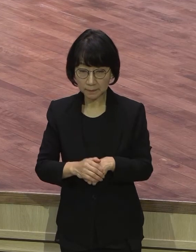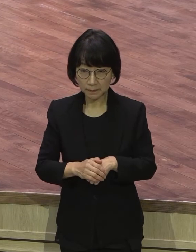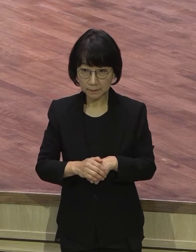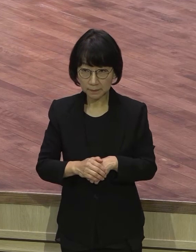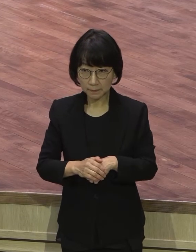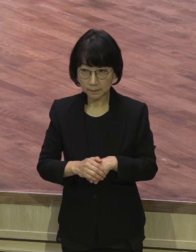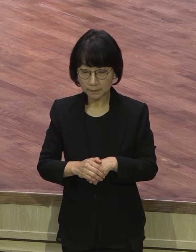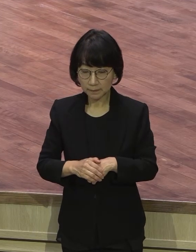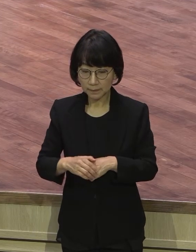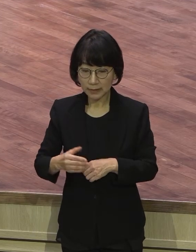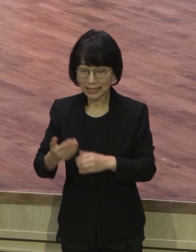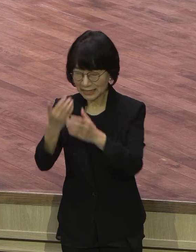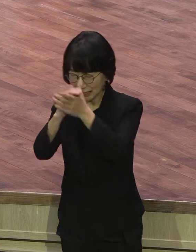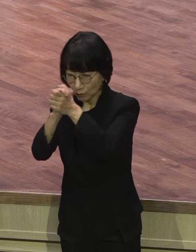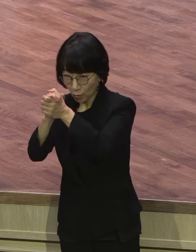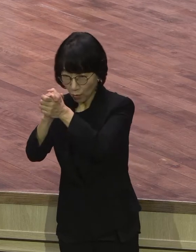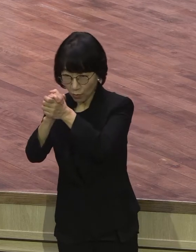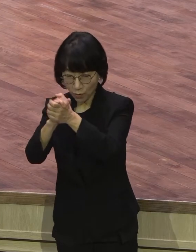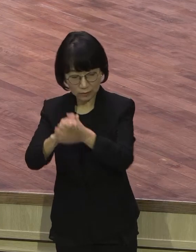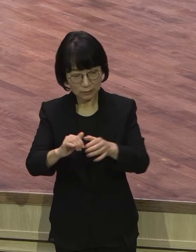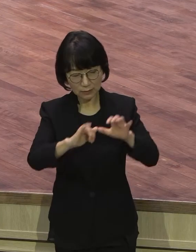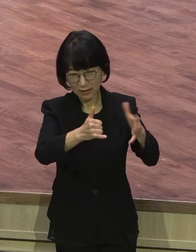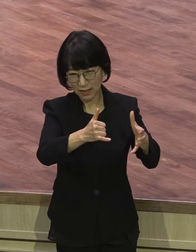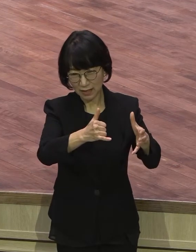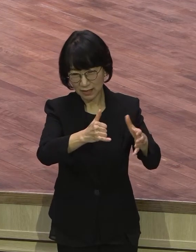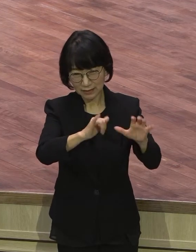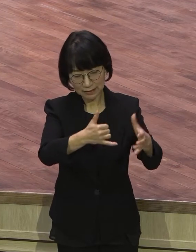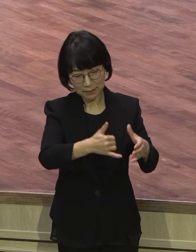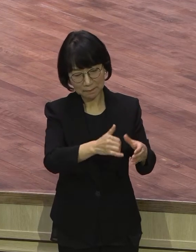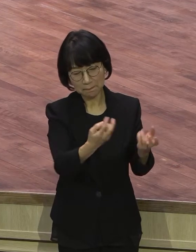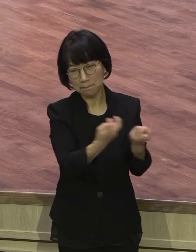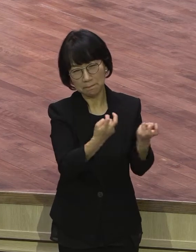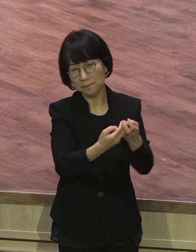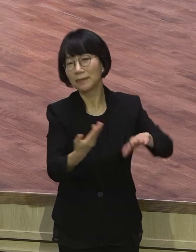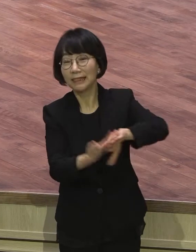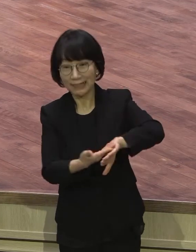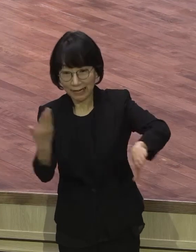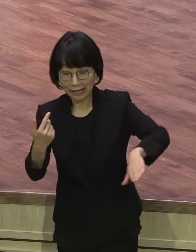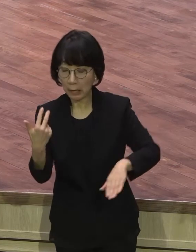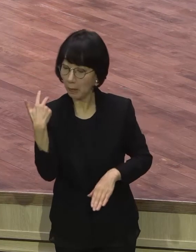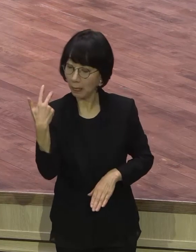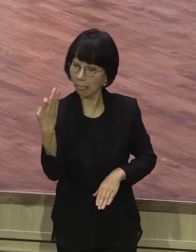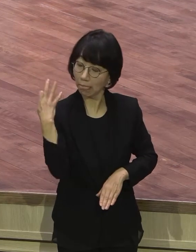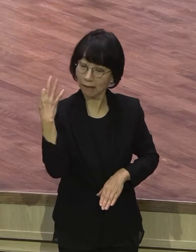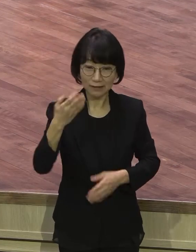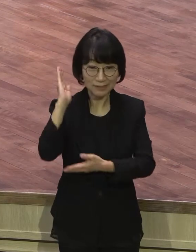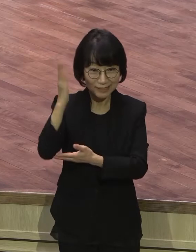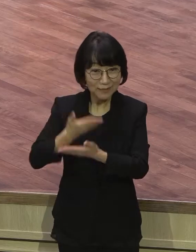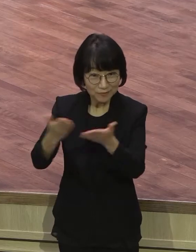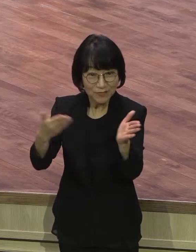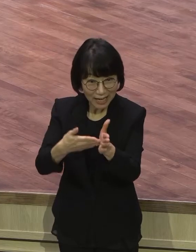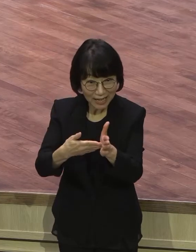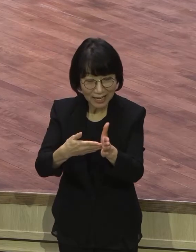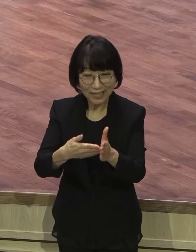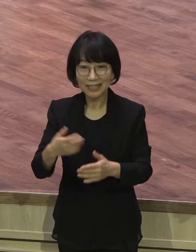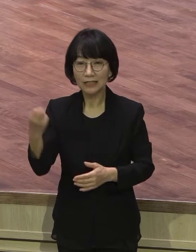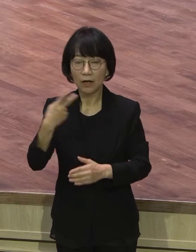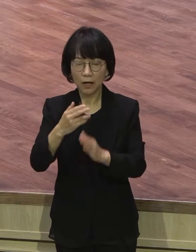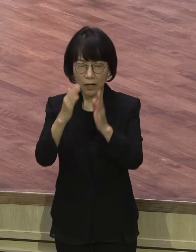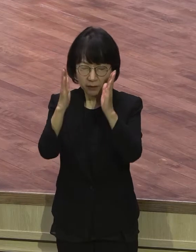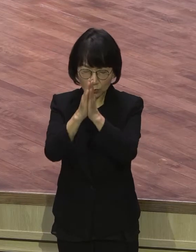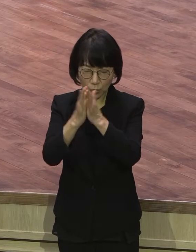본질을 붙잡는 기도, 이것에 대해서 그렇게 먼저 가르쳐 주었습니다. 그리고 기도의